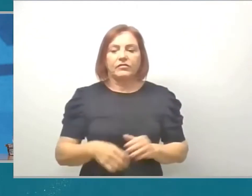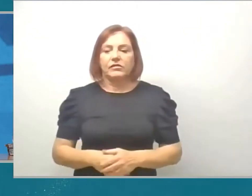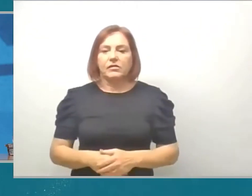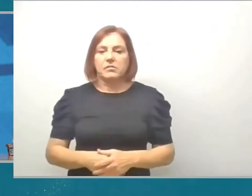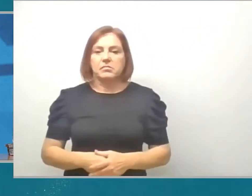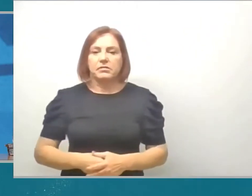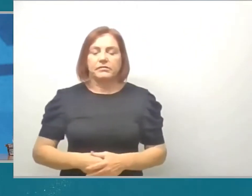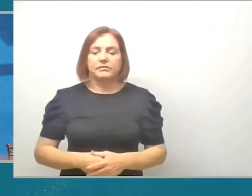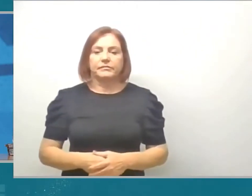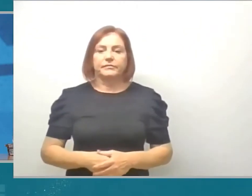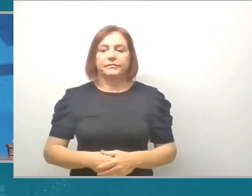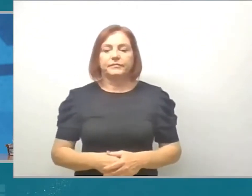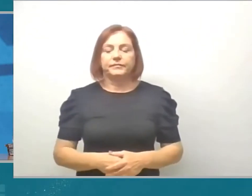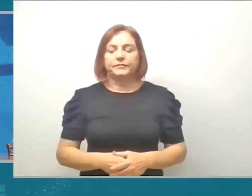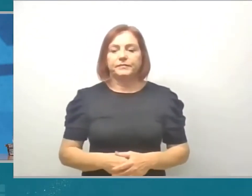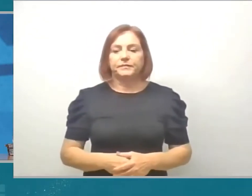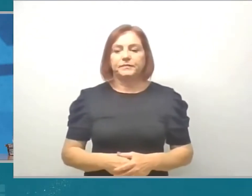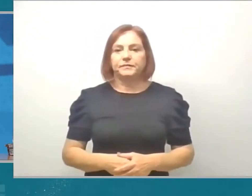Olha só.